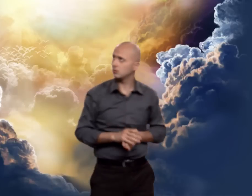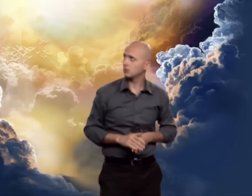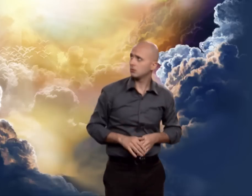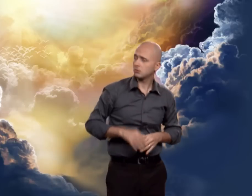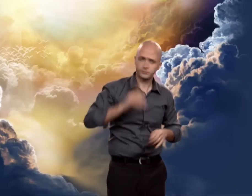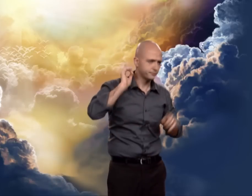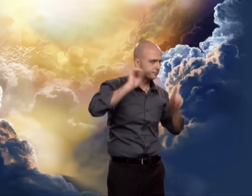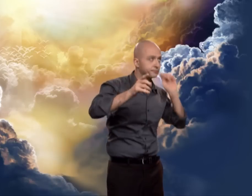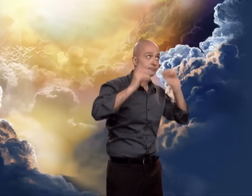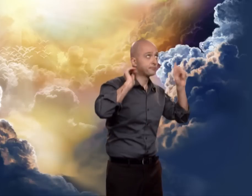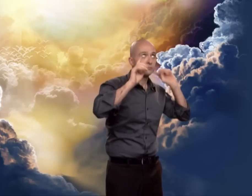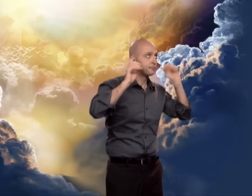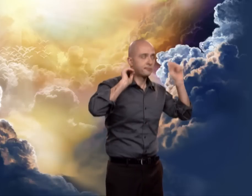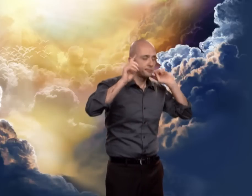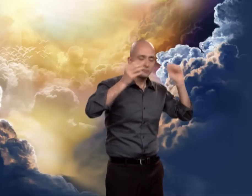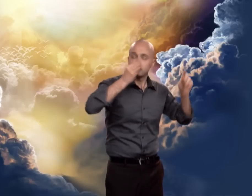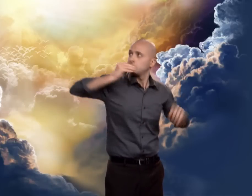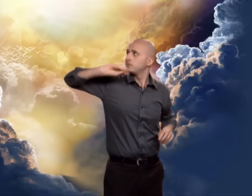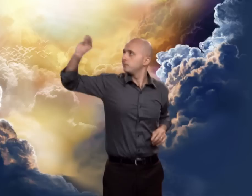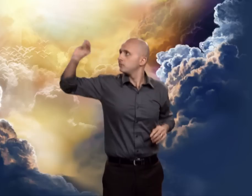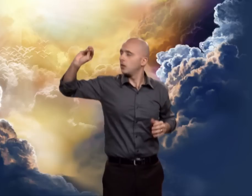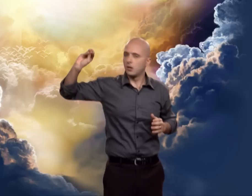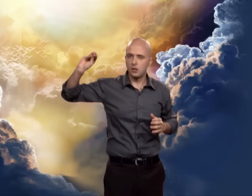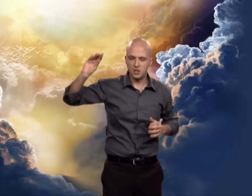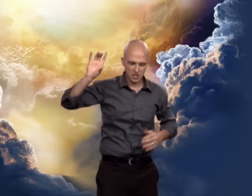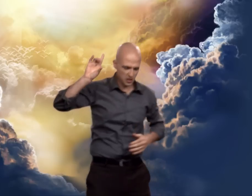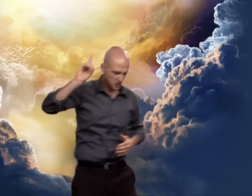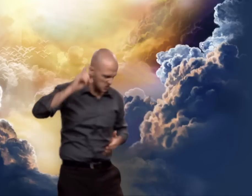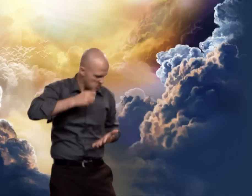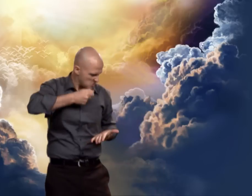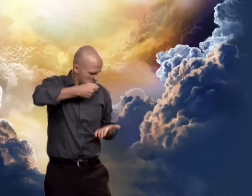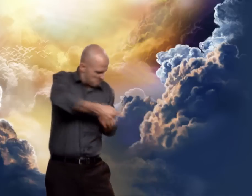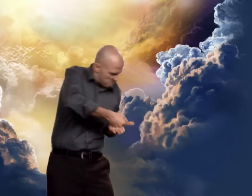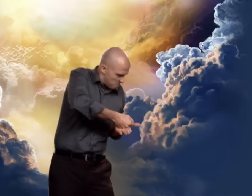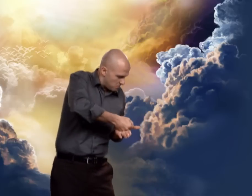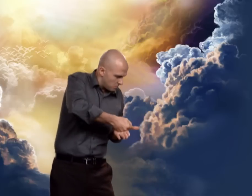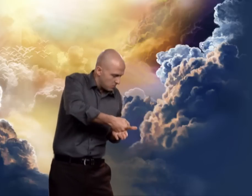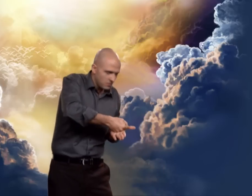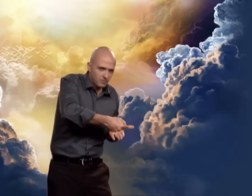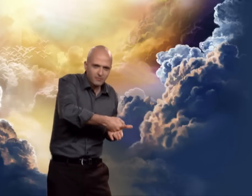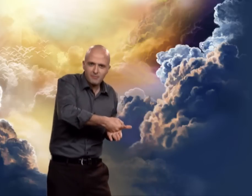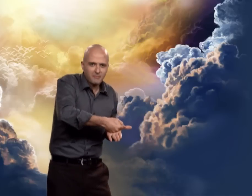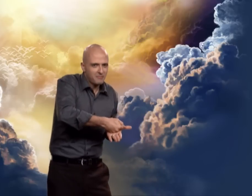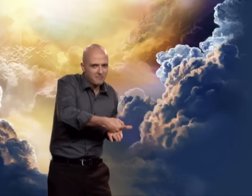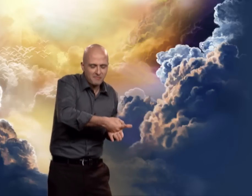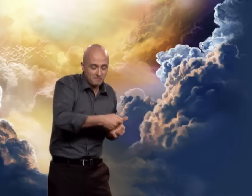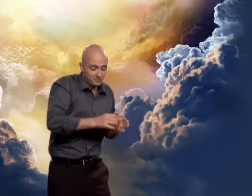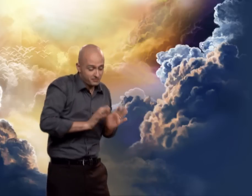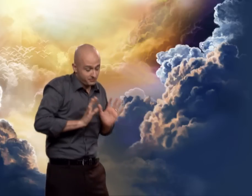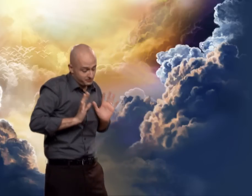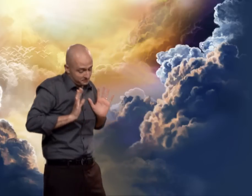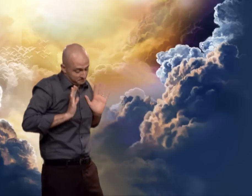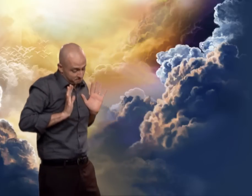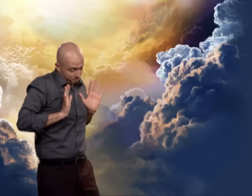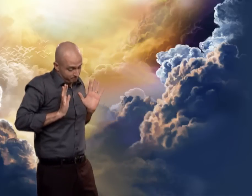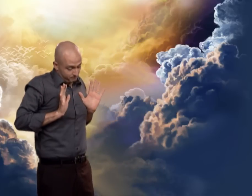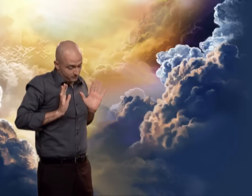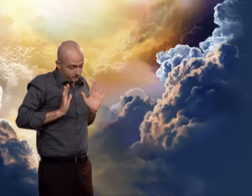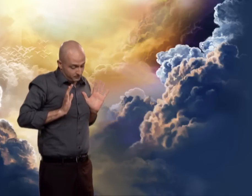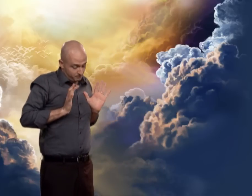ser felizes sabendo das dificuldades dos vivos, vendo-os suportar todas as tristezas,